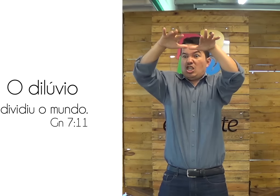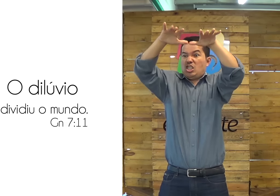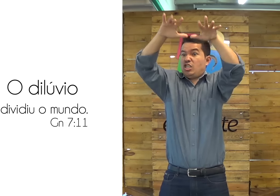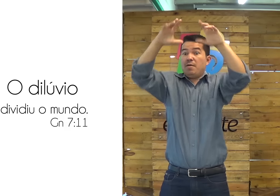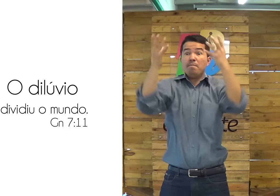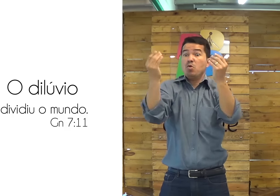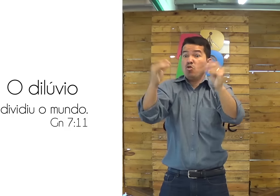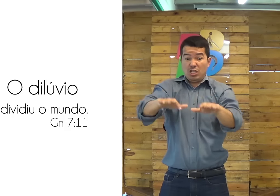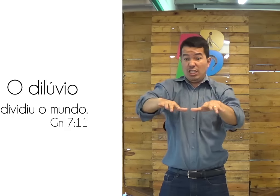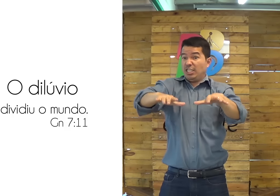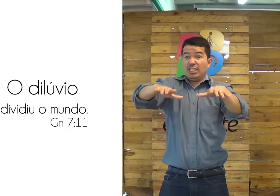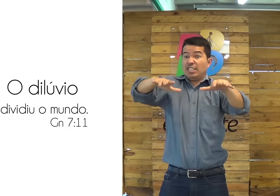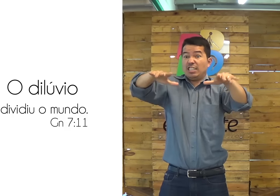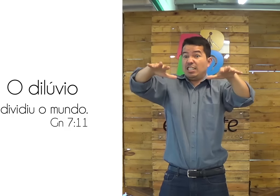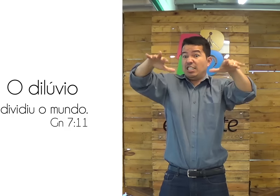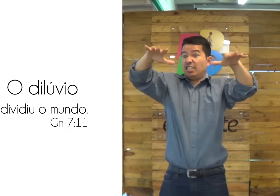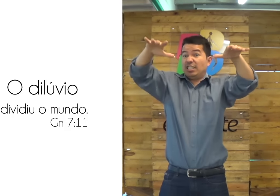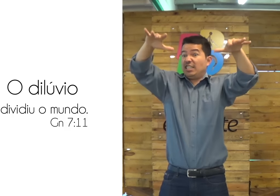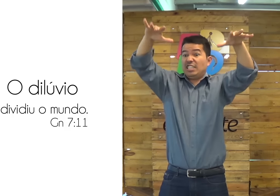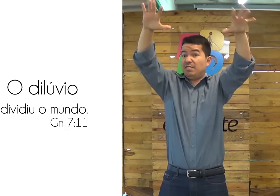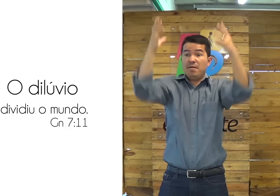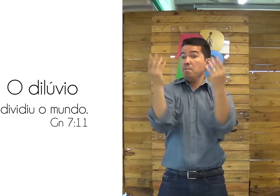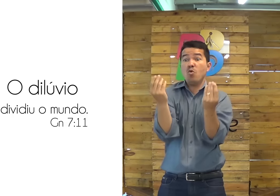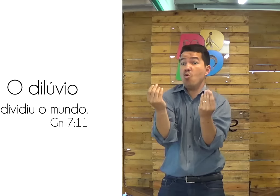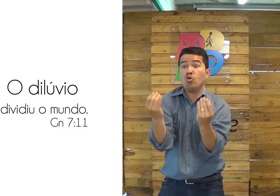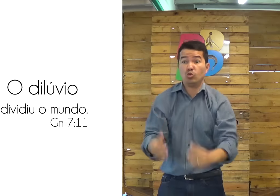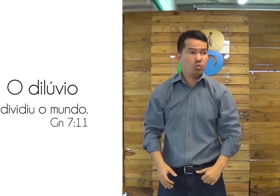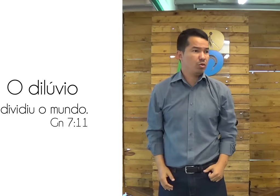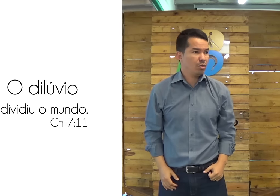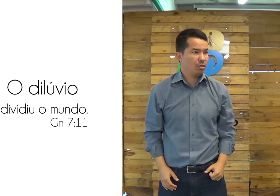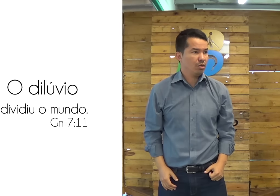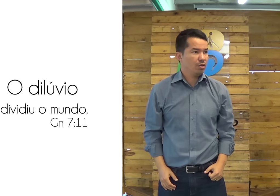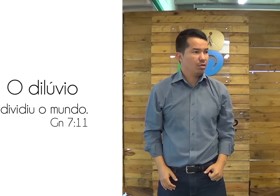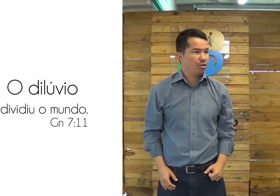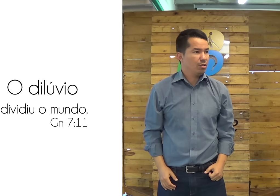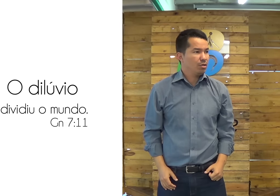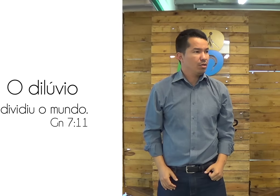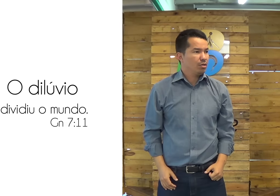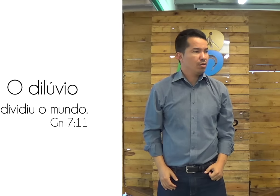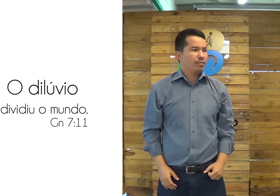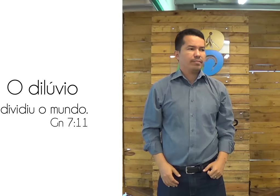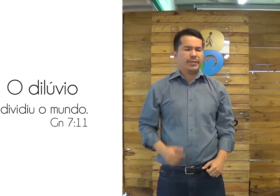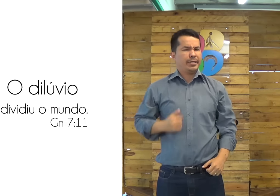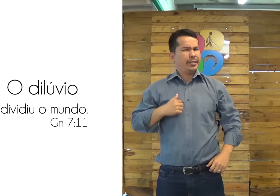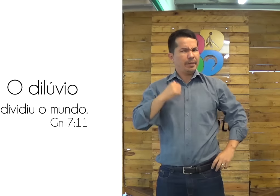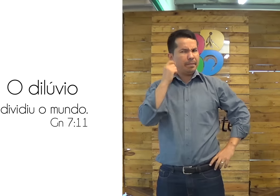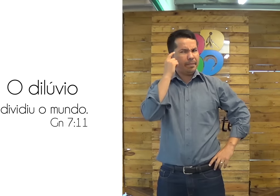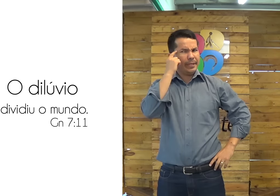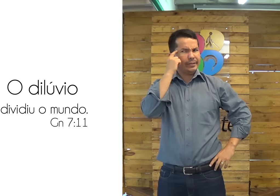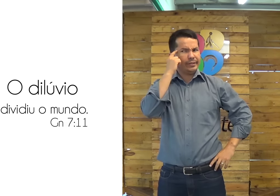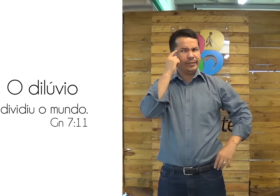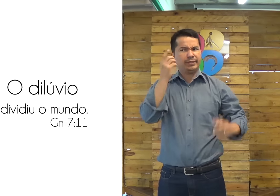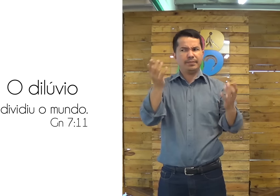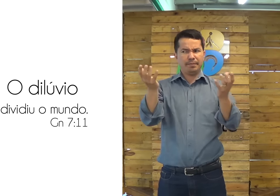começou a encher encher encher encher encher muita água muita água aí eu